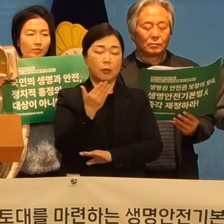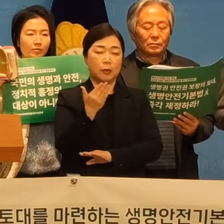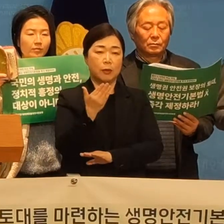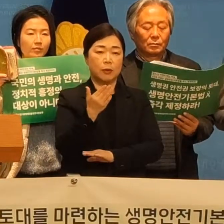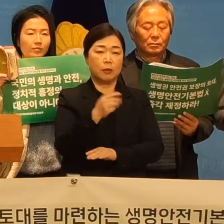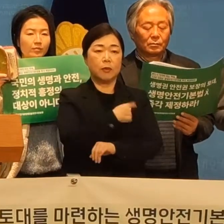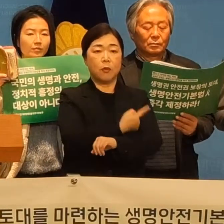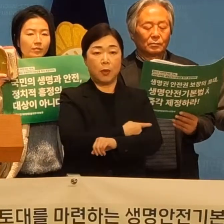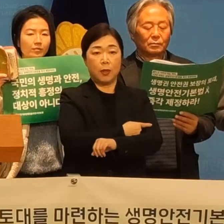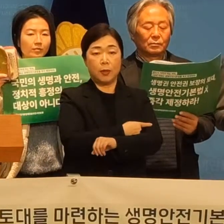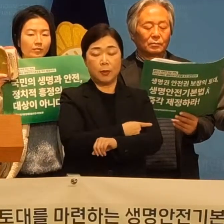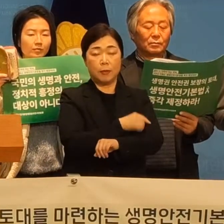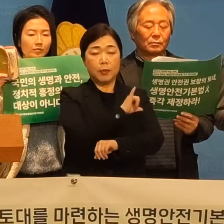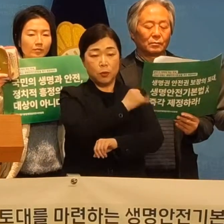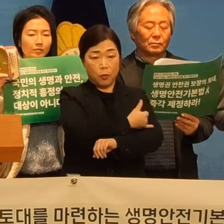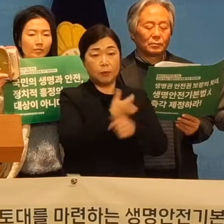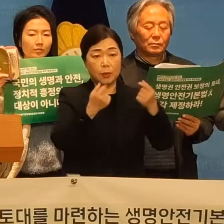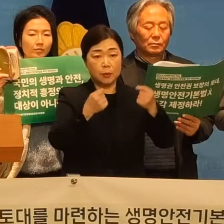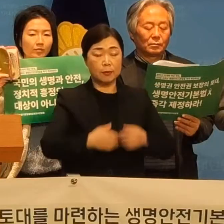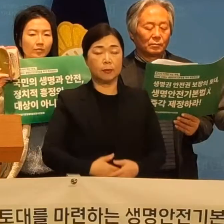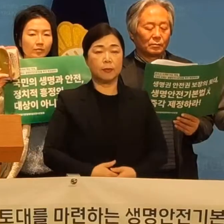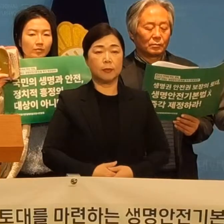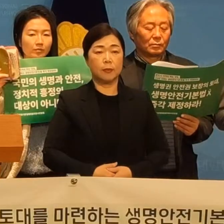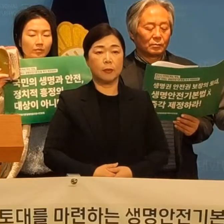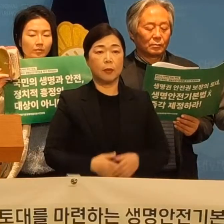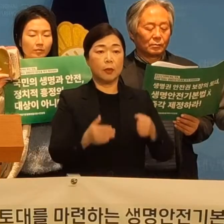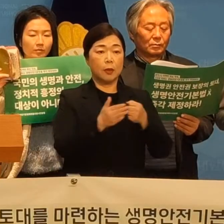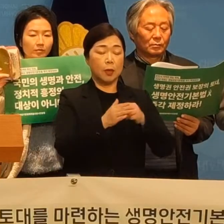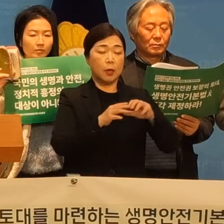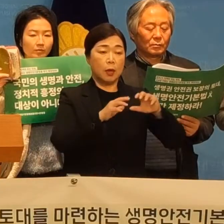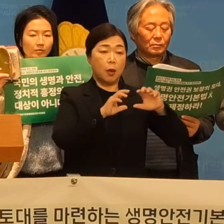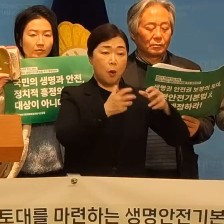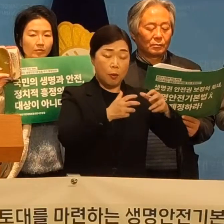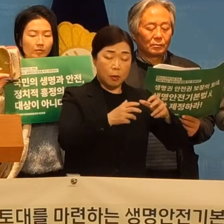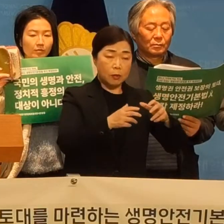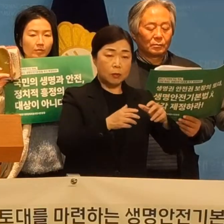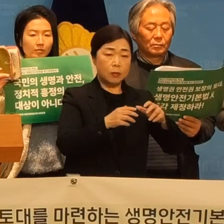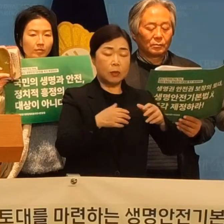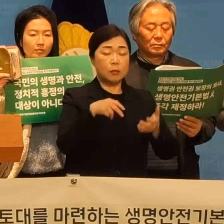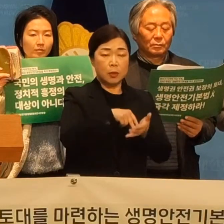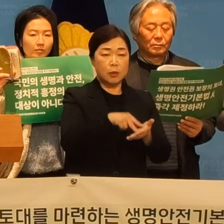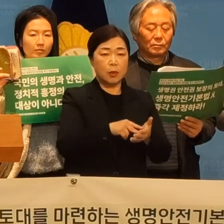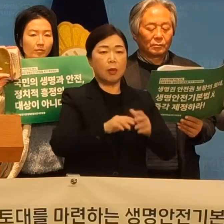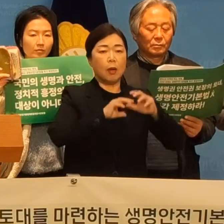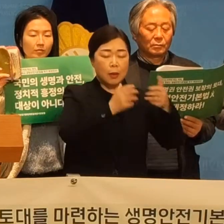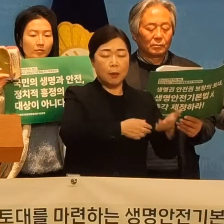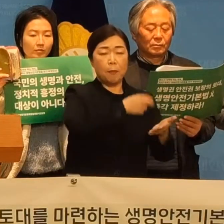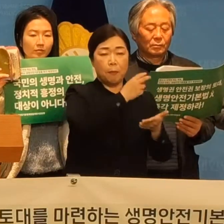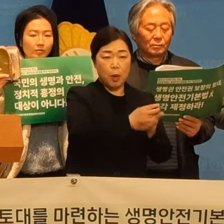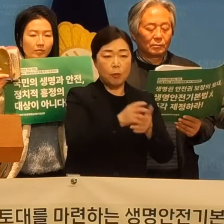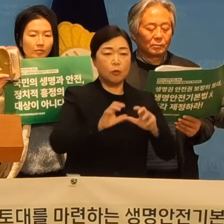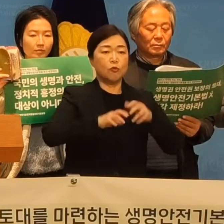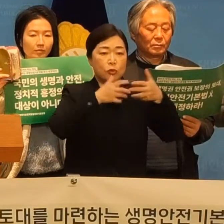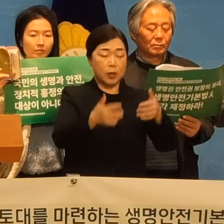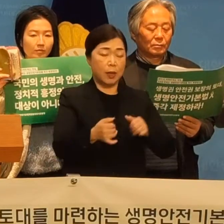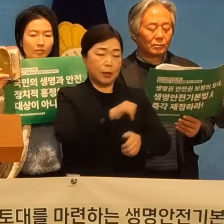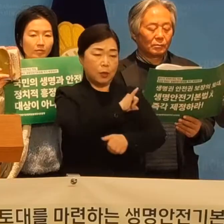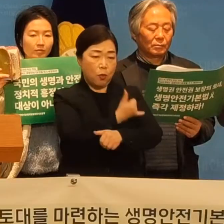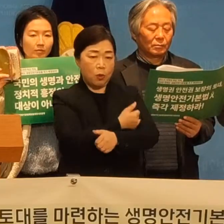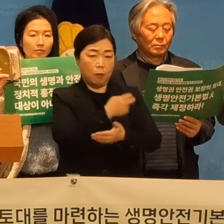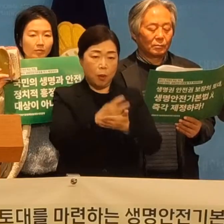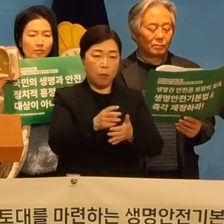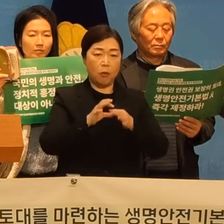기본적인 인권입니다. 국가는 헌법과 국제인권조약에 따른 법적 의무로서 생명과